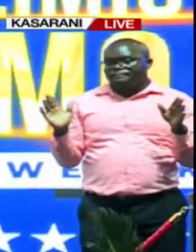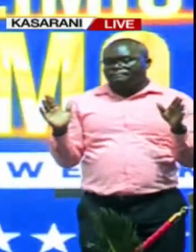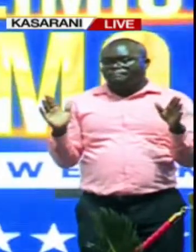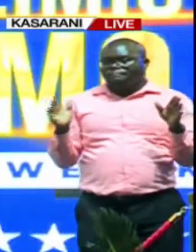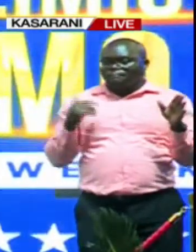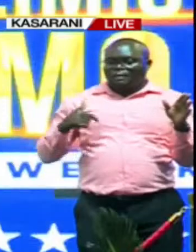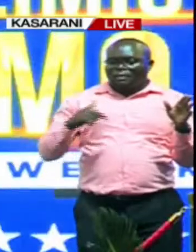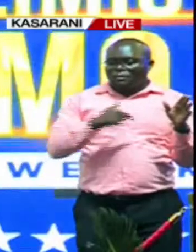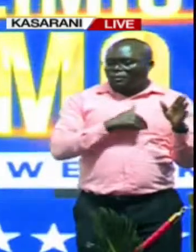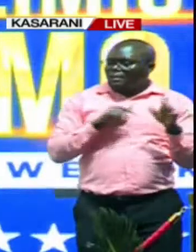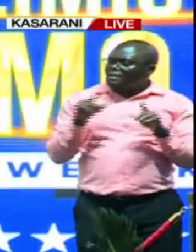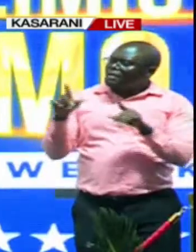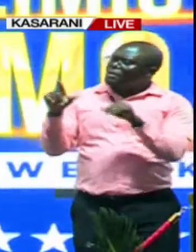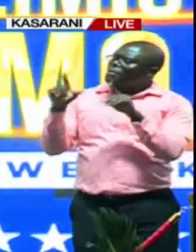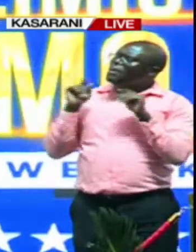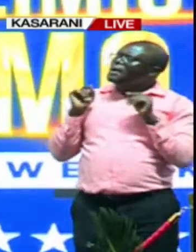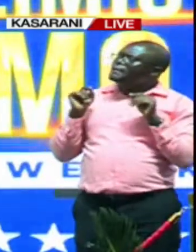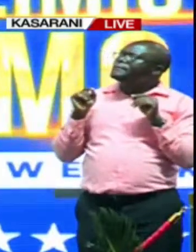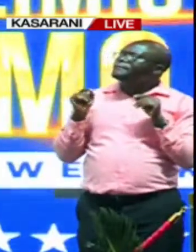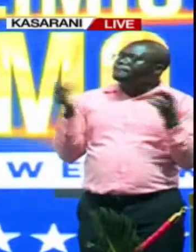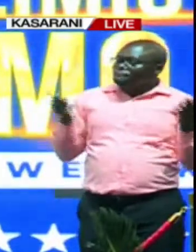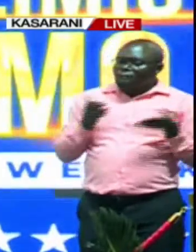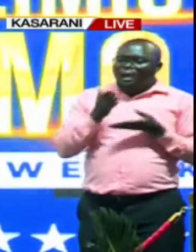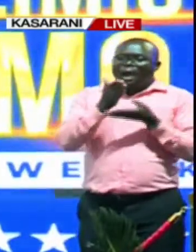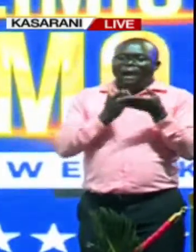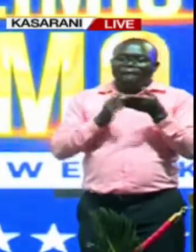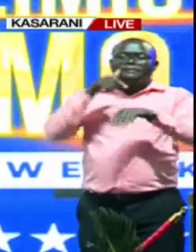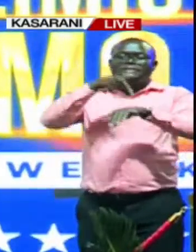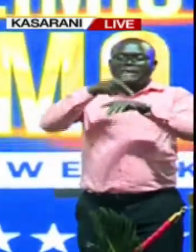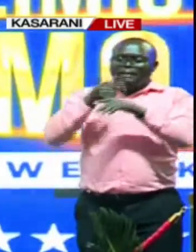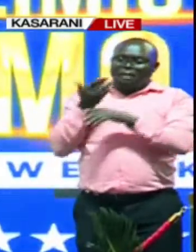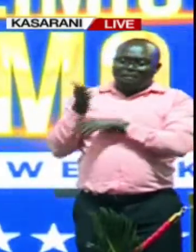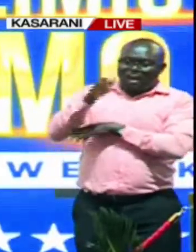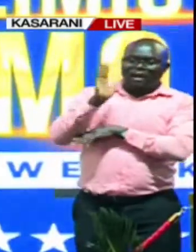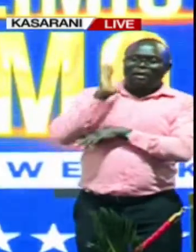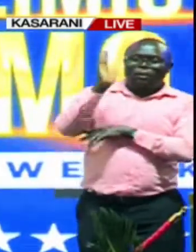na tunaambiwa ya kwamba tuko kwa half time, itarudi.